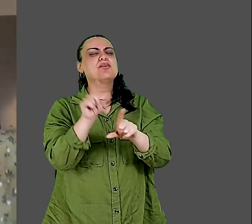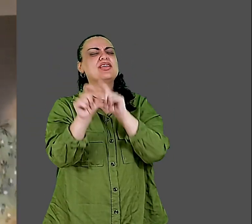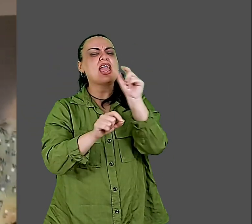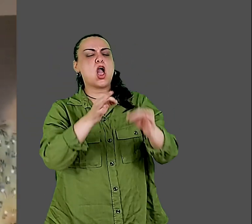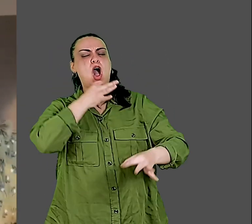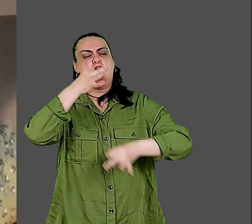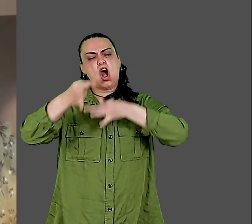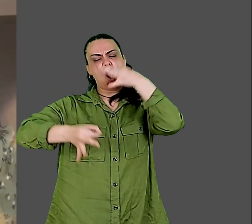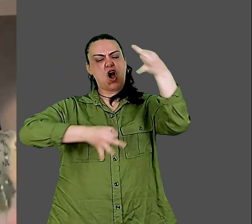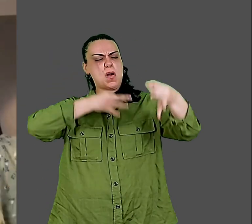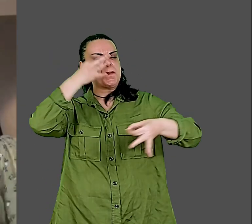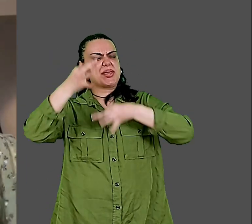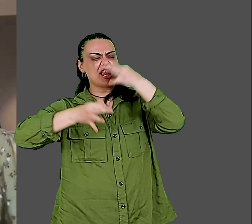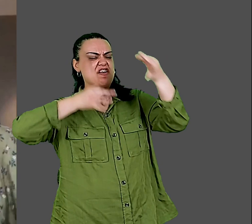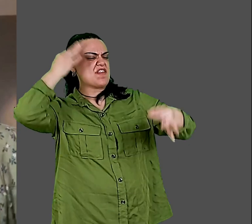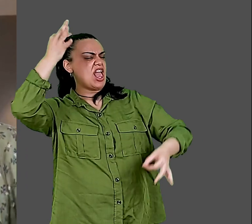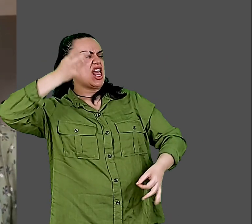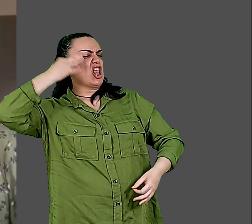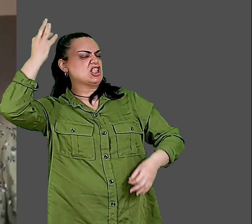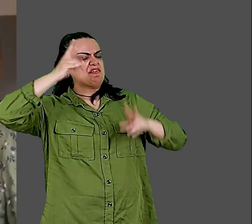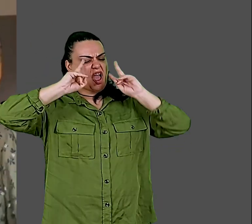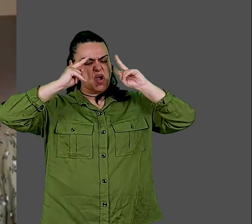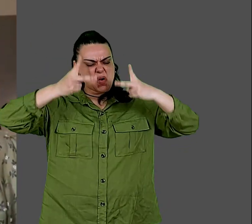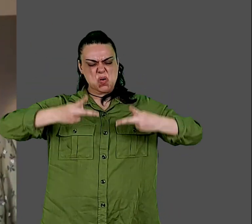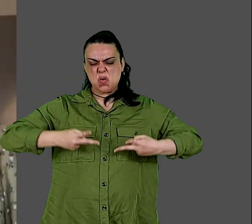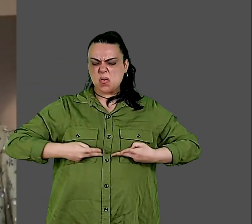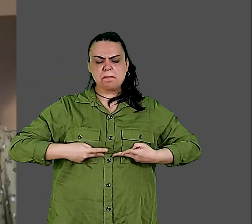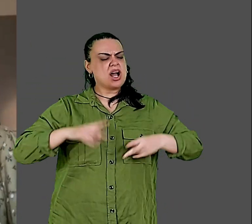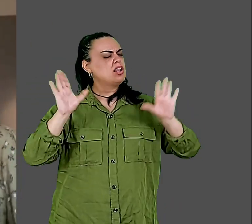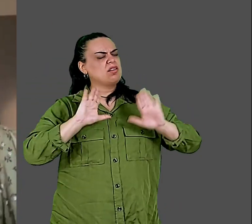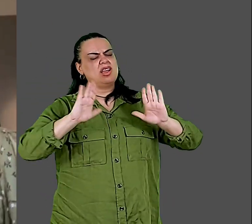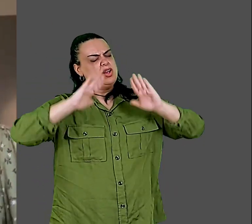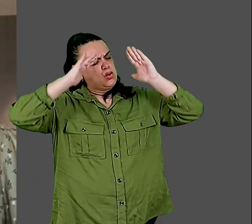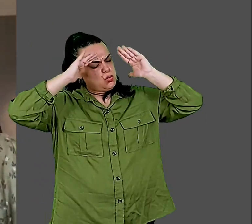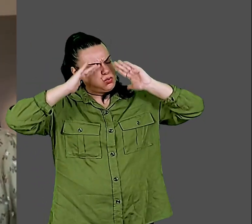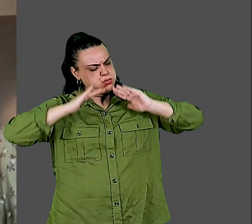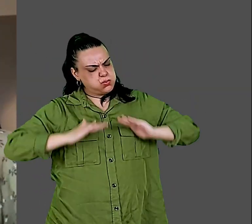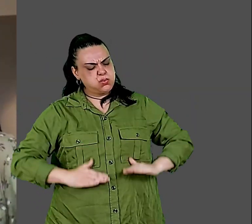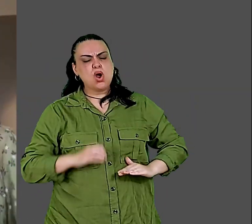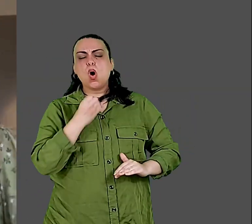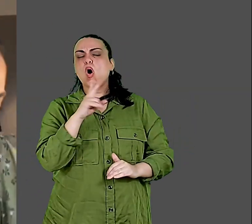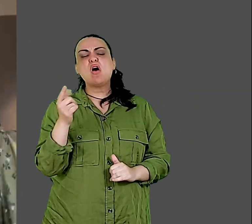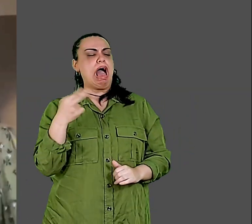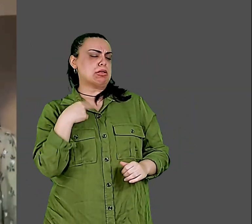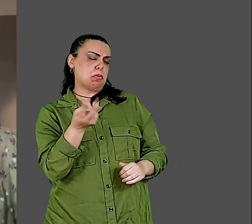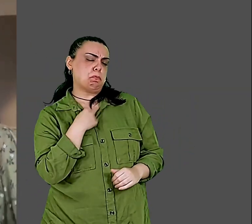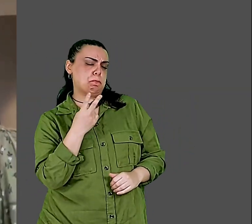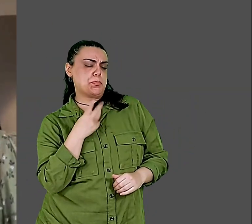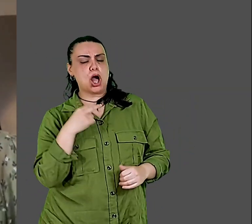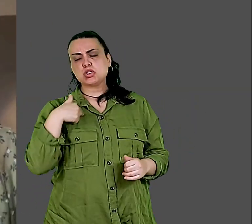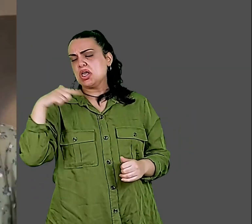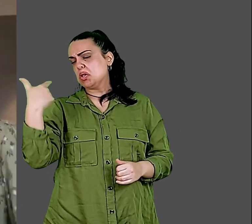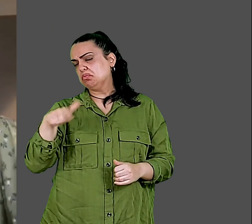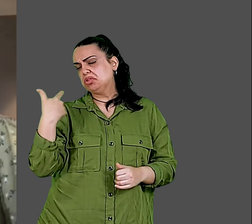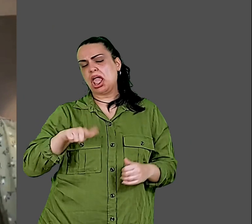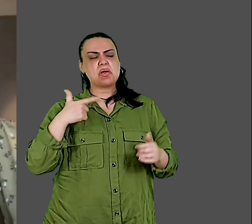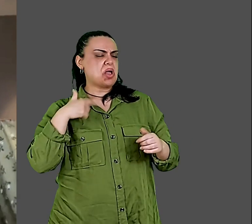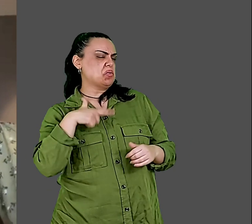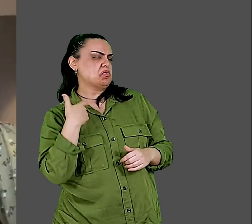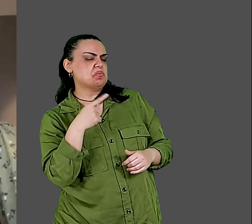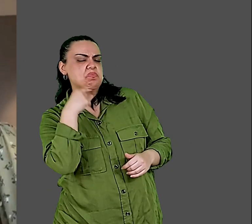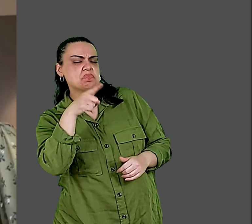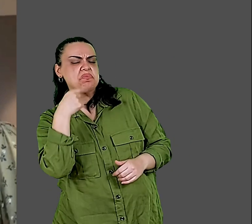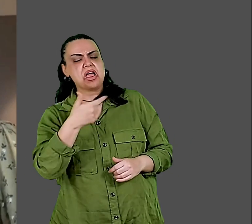um tempo de esvaziamento de filosofia sistêmica, do eu não posso, eu não tenho, eu não sou, complexo